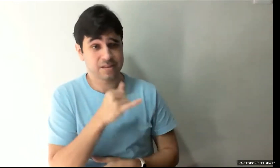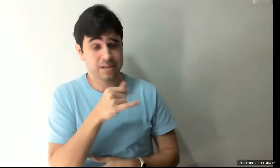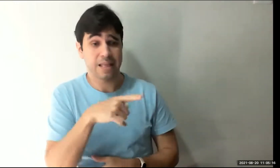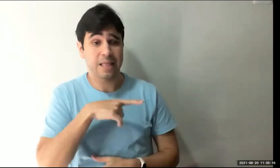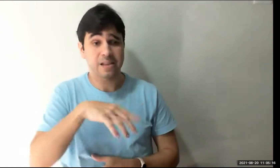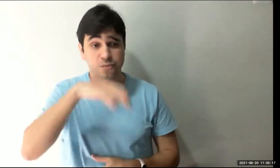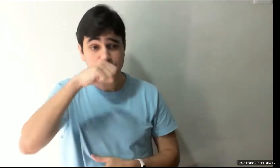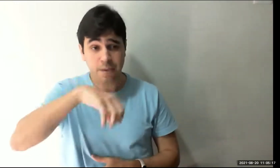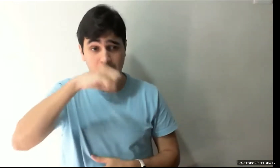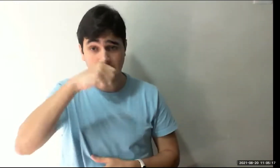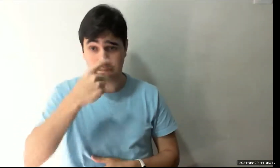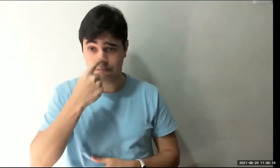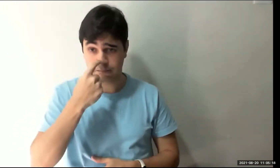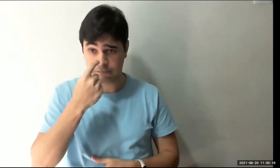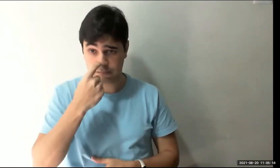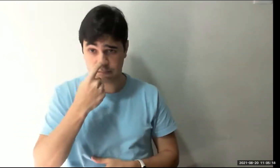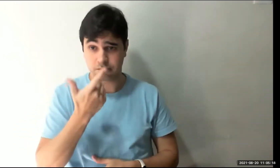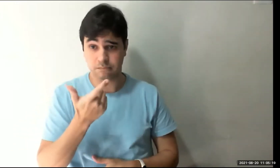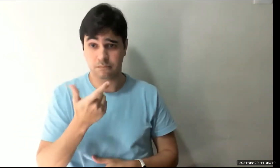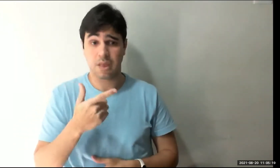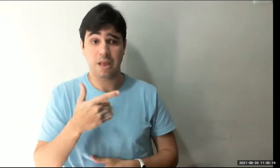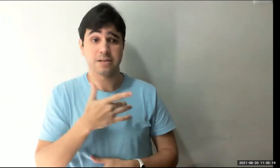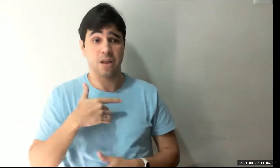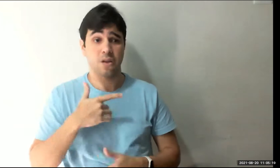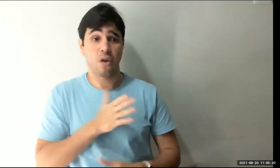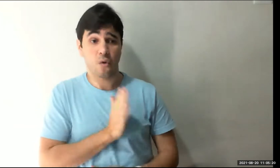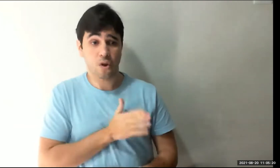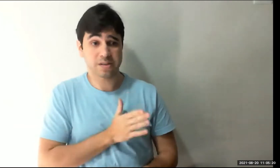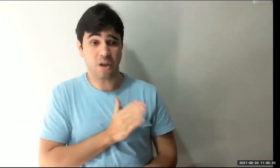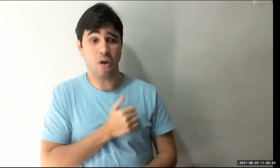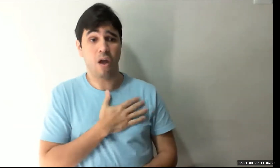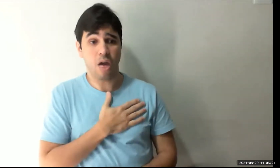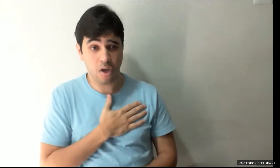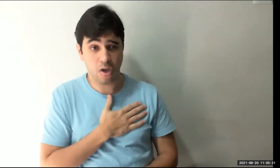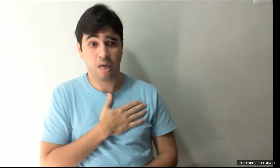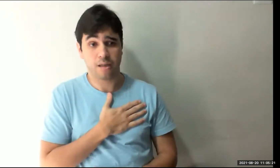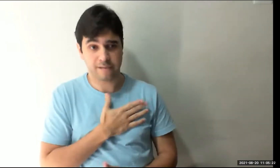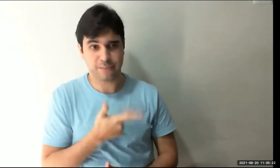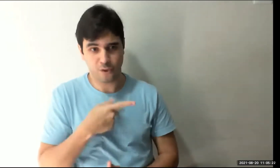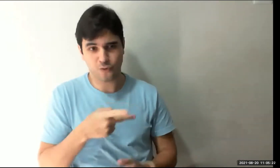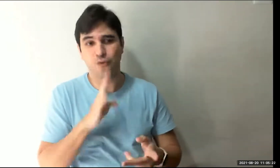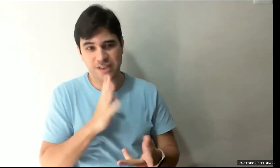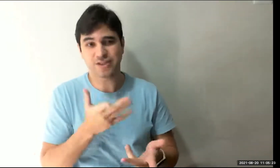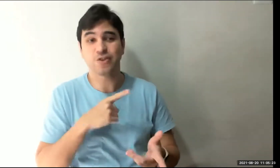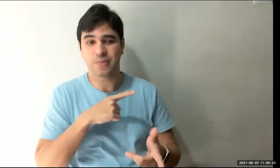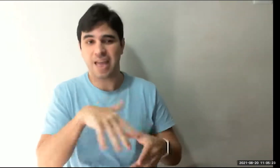desse esporte, tanto durante o aprendizado dele ou quanto o interesse dele, tá?